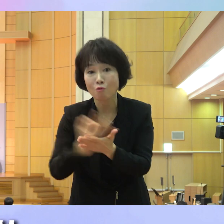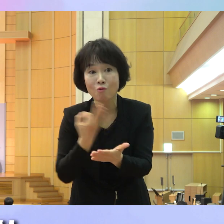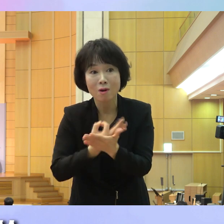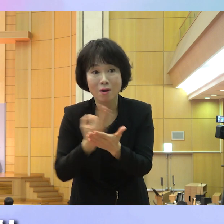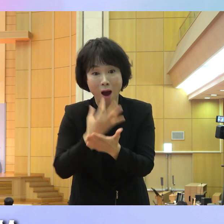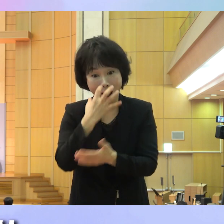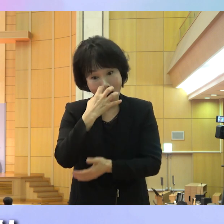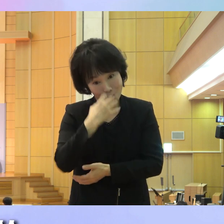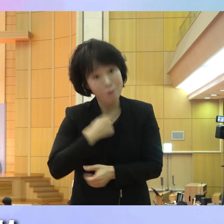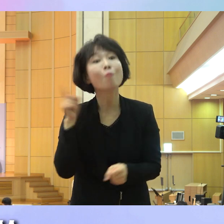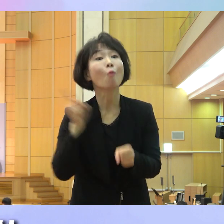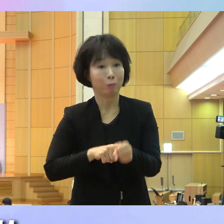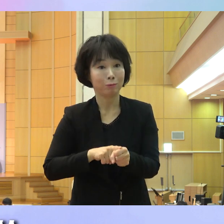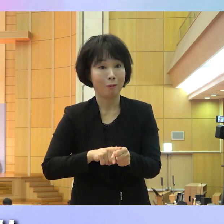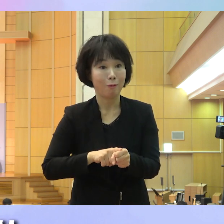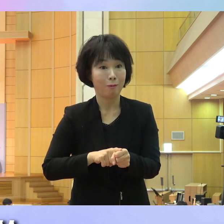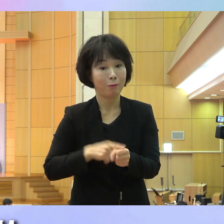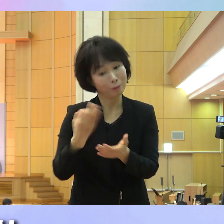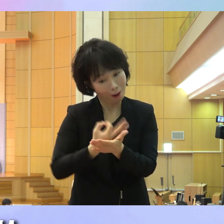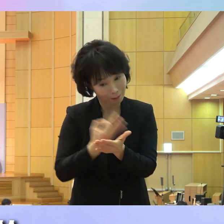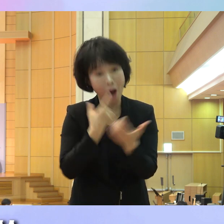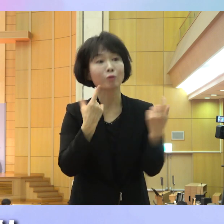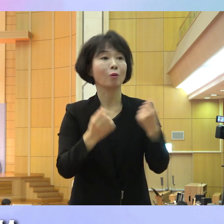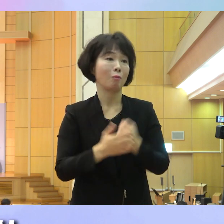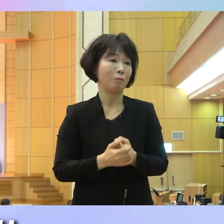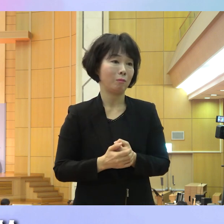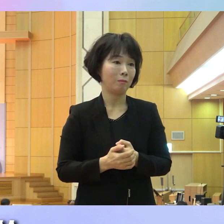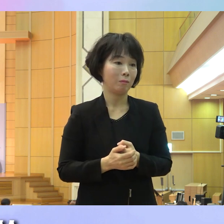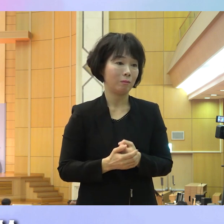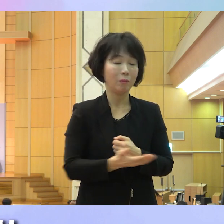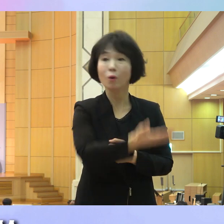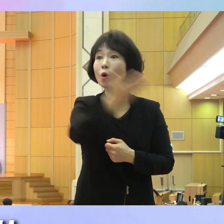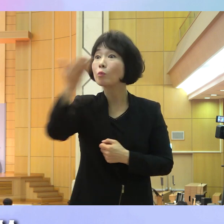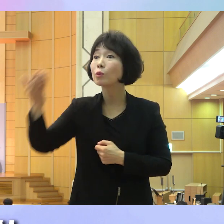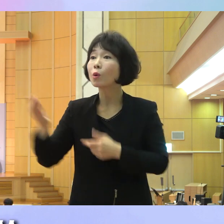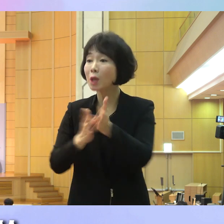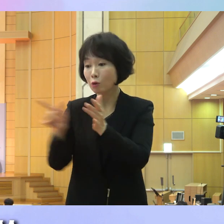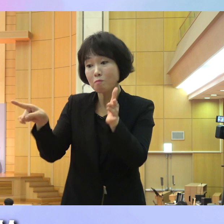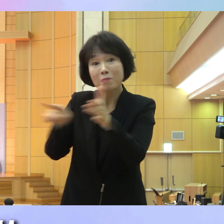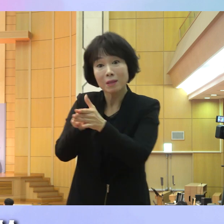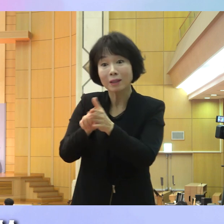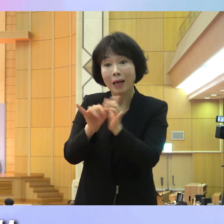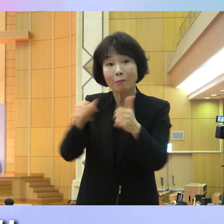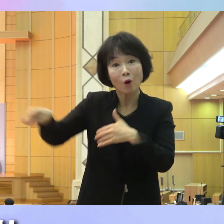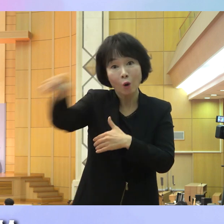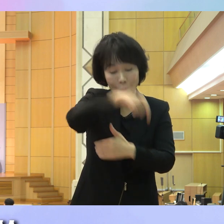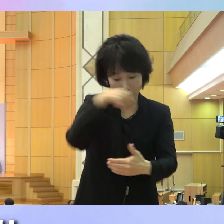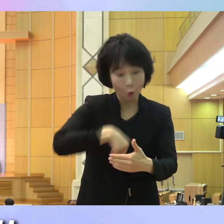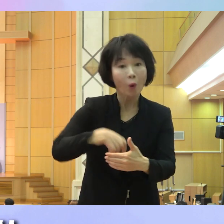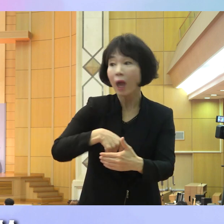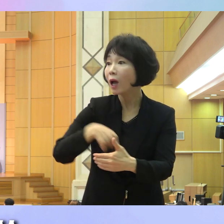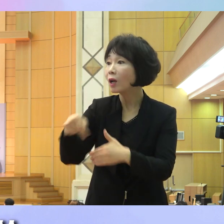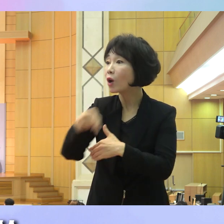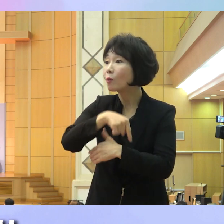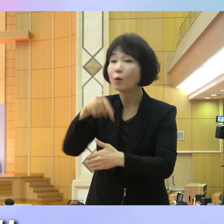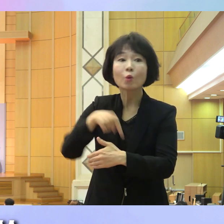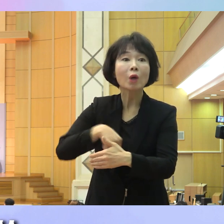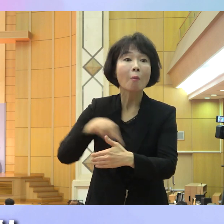거 아니겠습니까? 예수를 믿는다 하더라도 여러분 속에 영생이 충만해야 돼요. 영생이. 예.